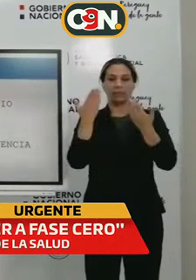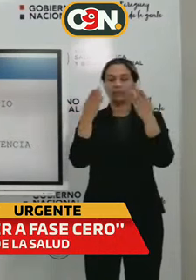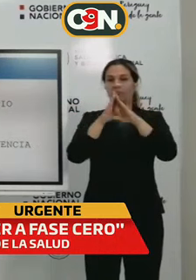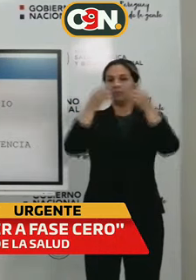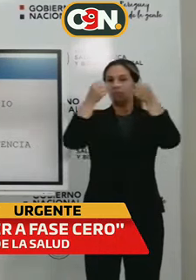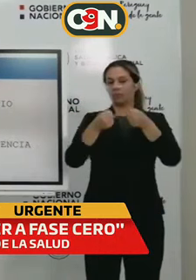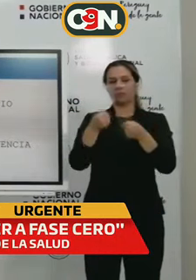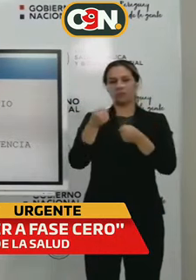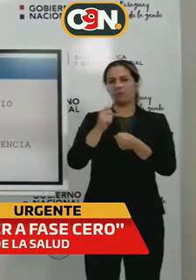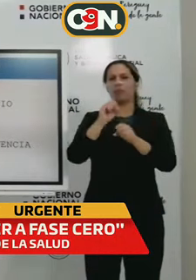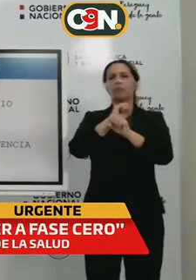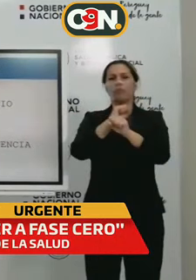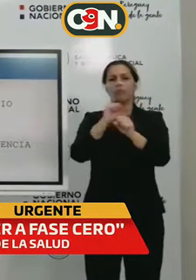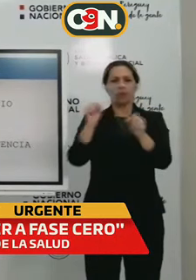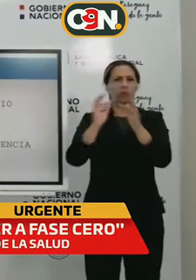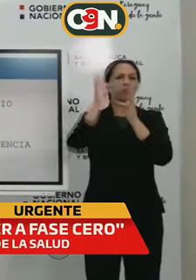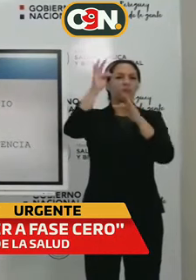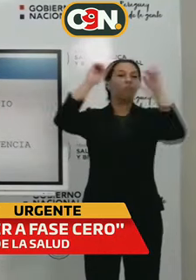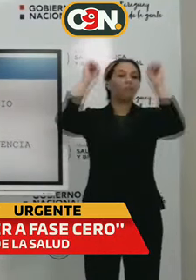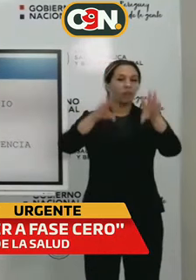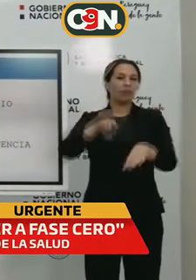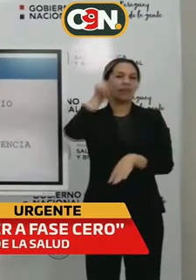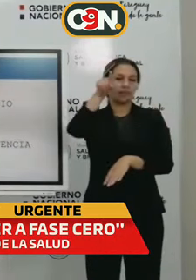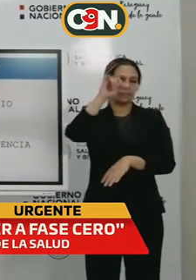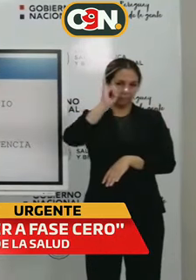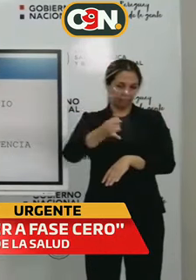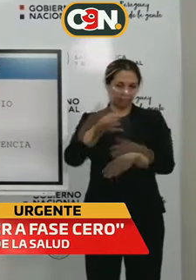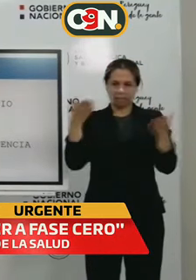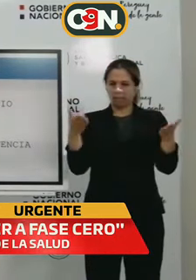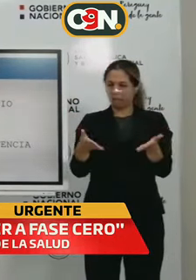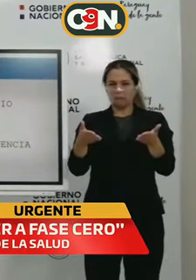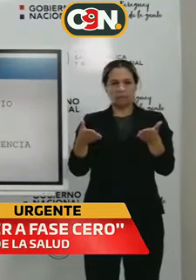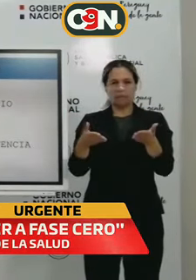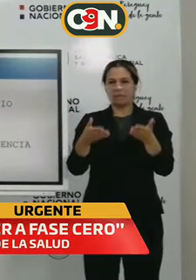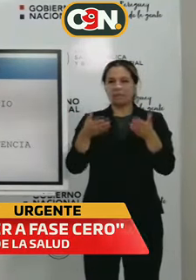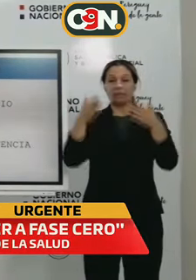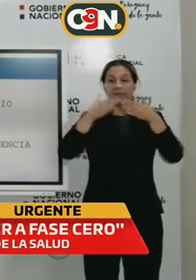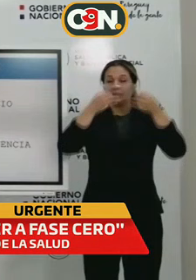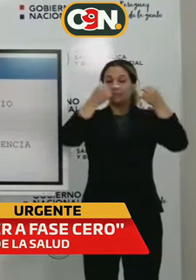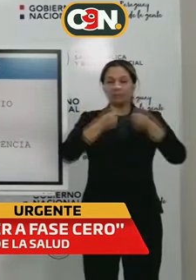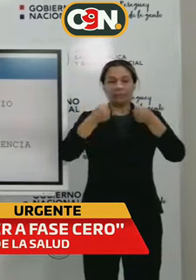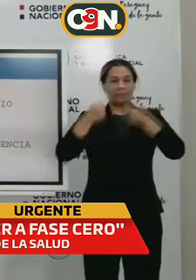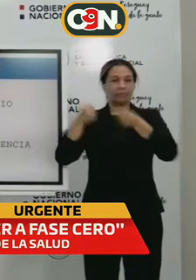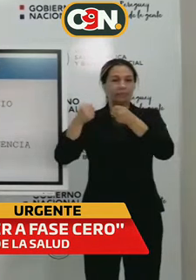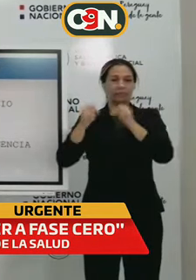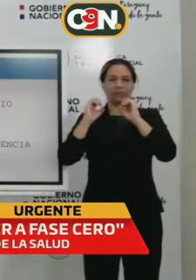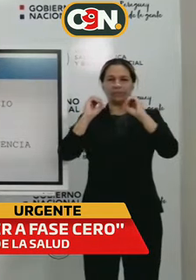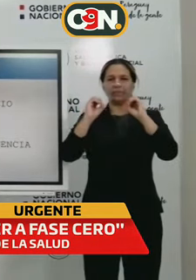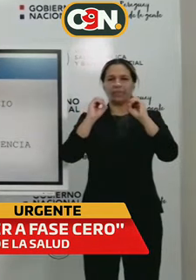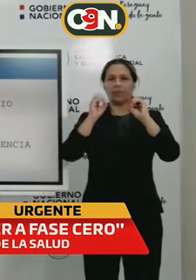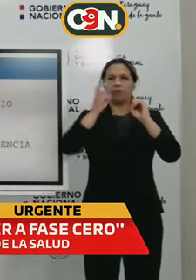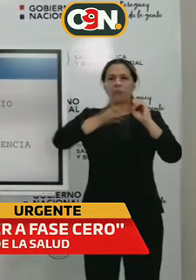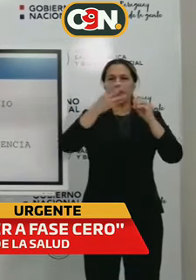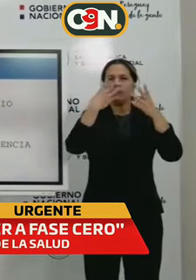Sí se pueden tener. Entonces, la cuarentena total no es algo que se puede usar de manera tan